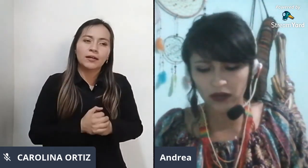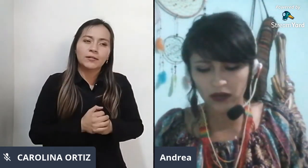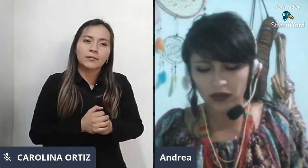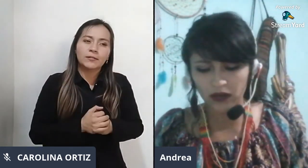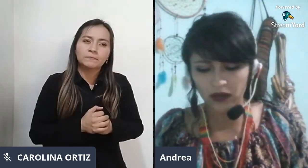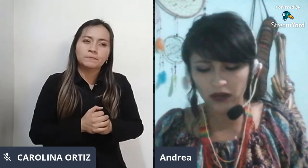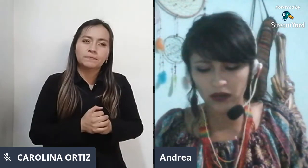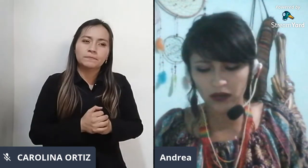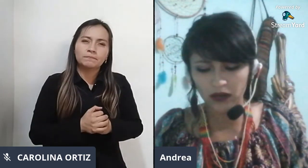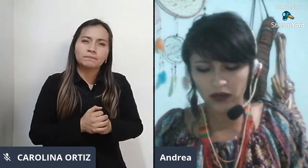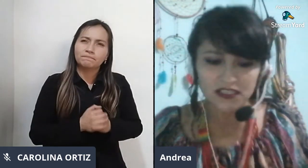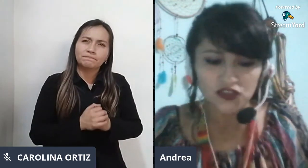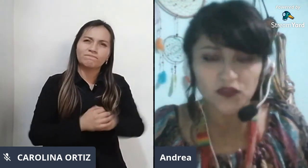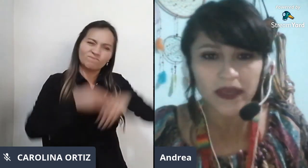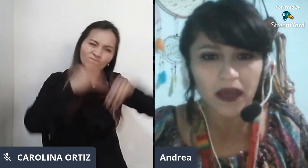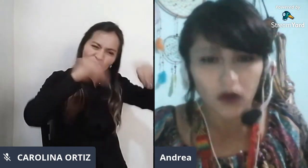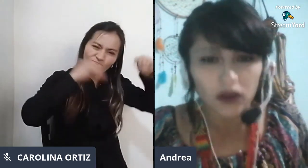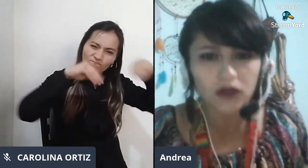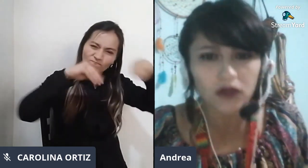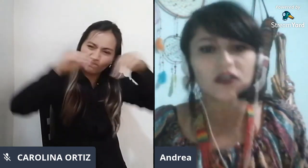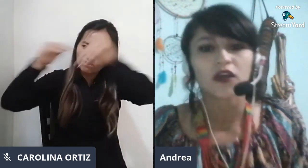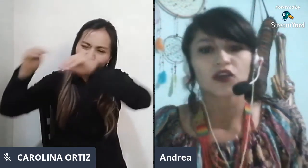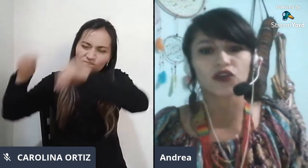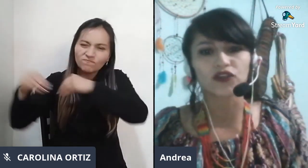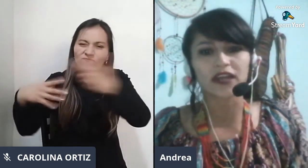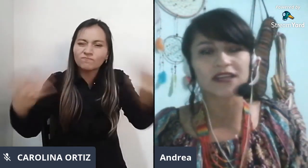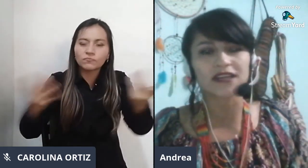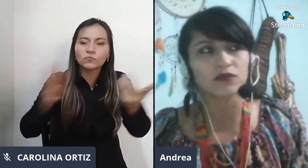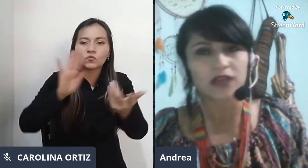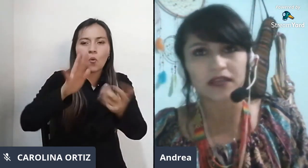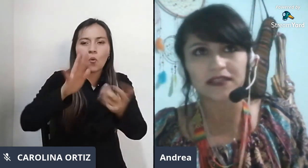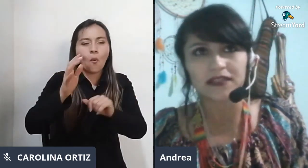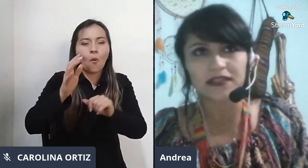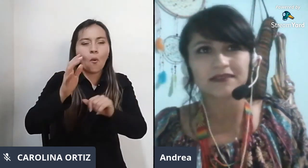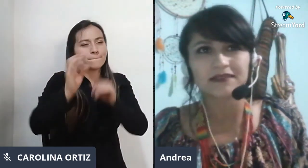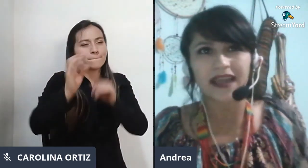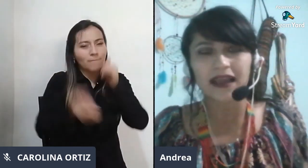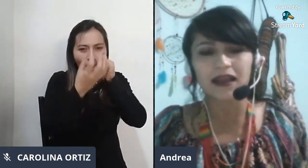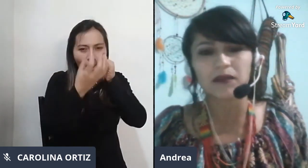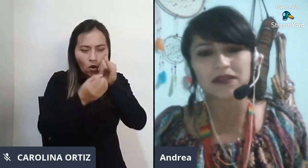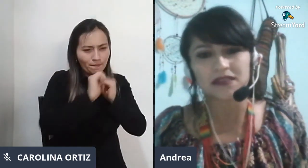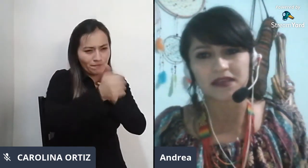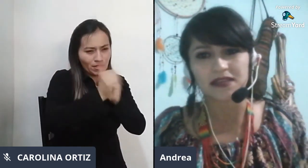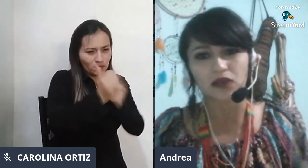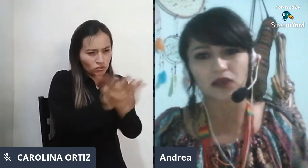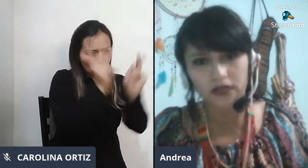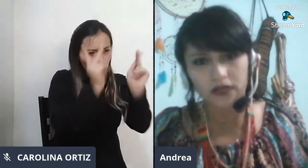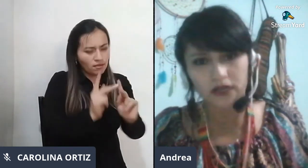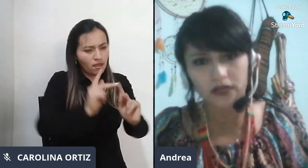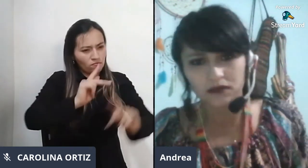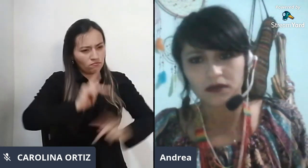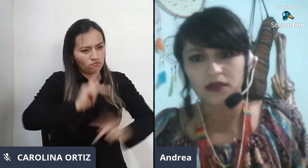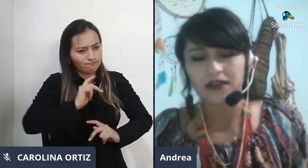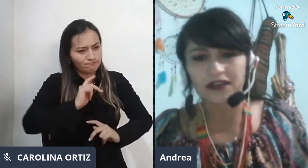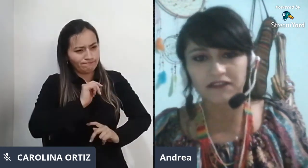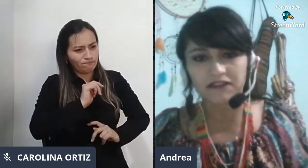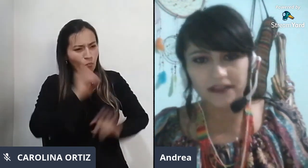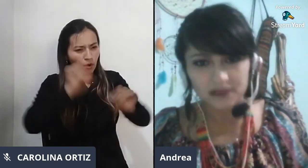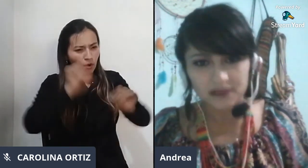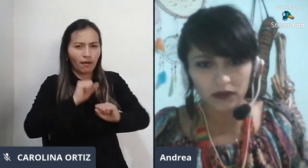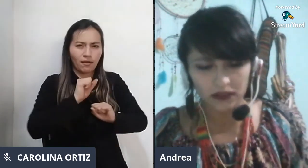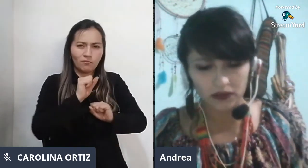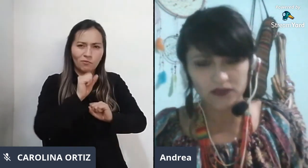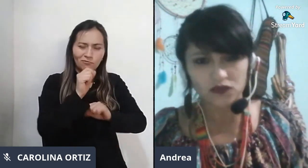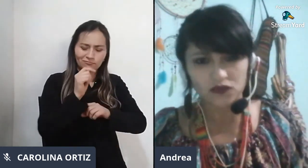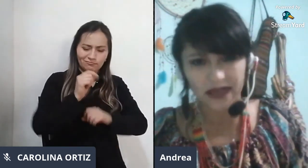ejercicios pedagógicos donde el estudiante tenga la capacidad de ser autocrítico, reflexivo dentro de sus